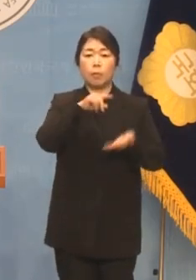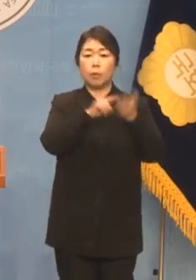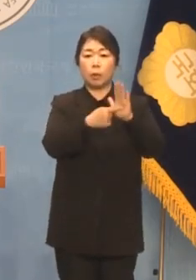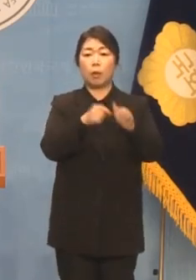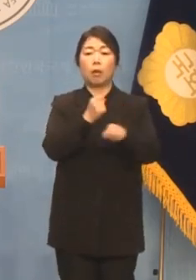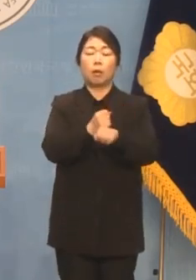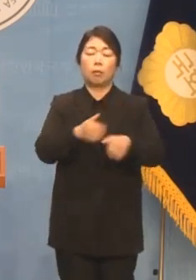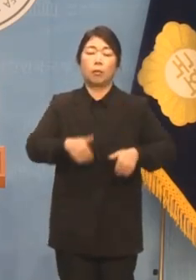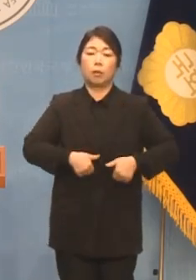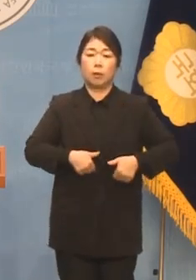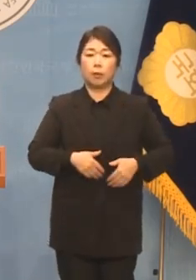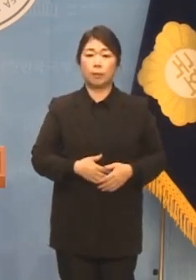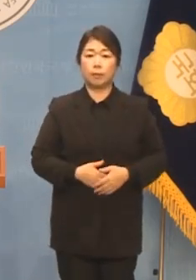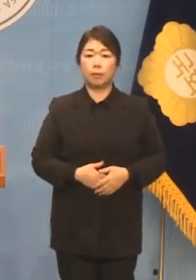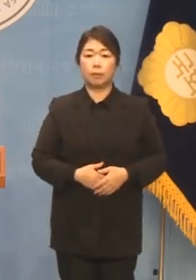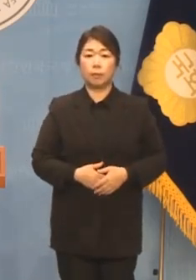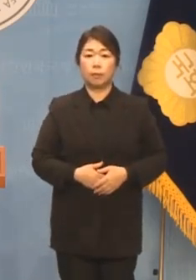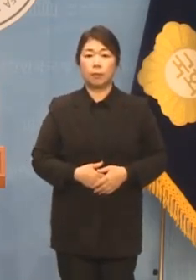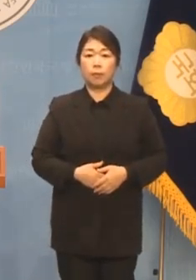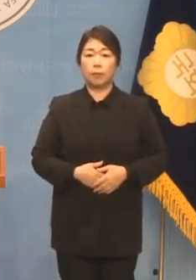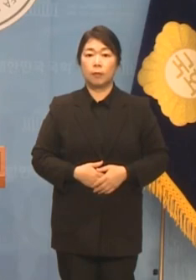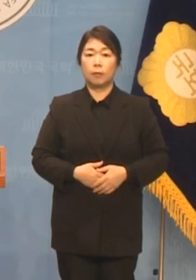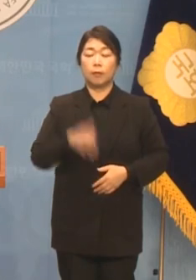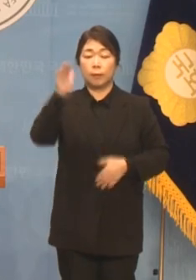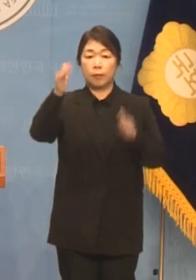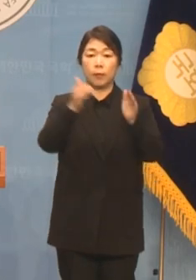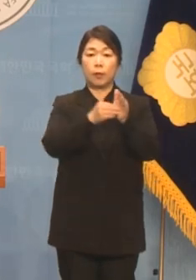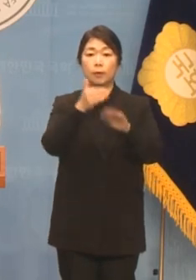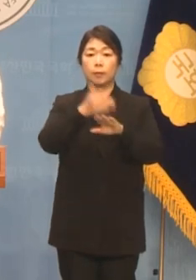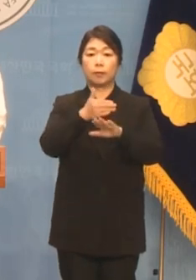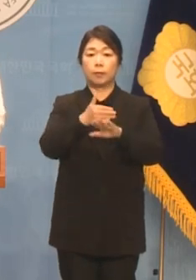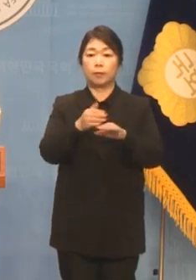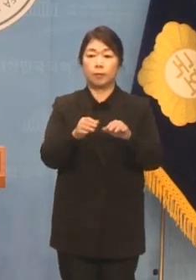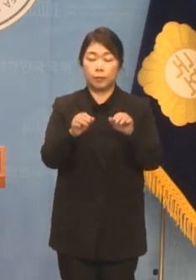할 것이다 이상입니다